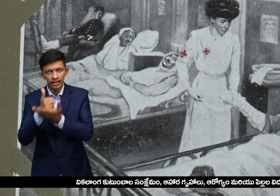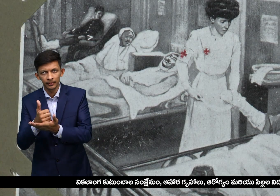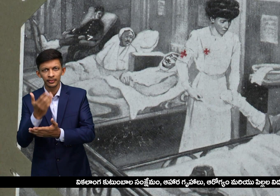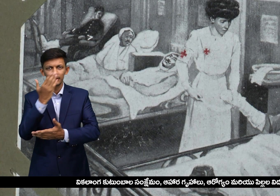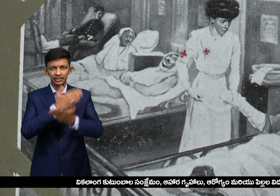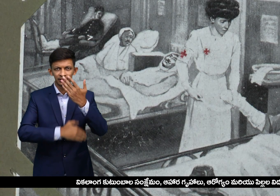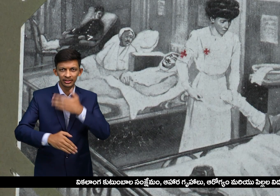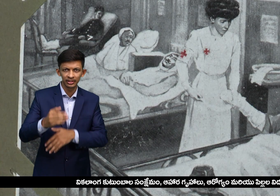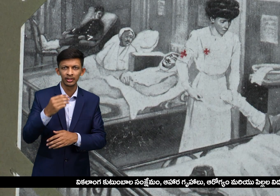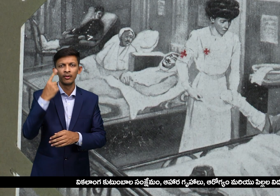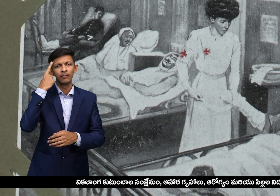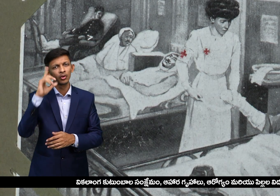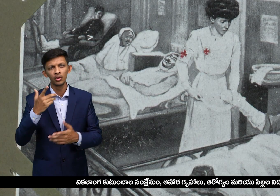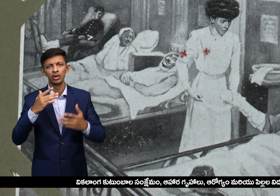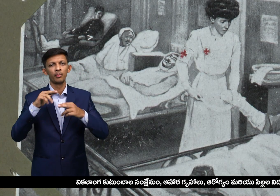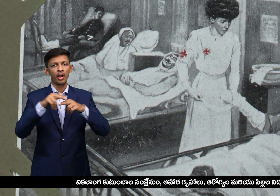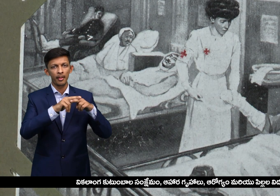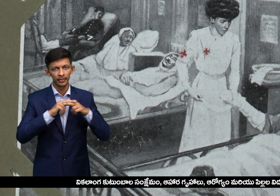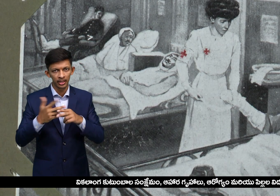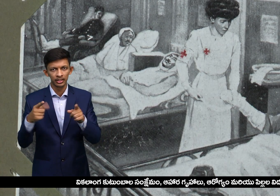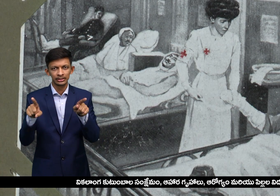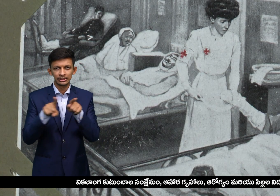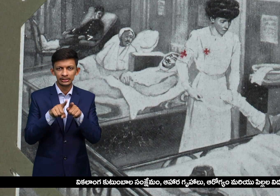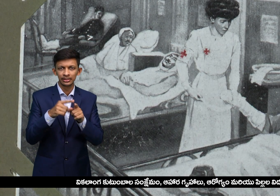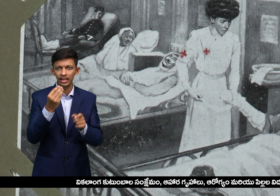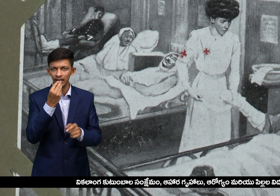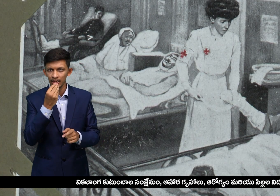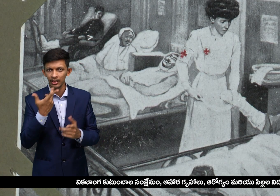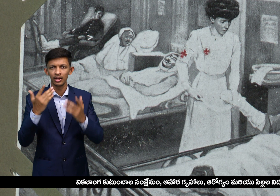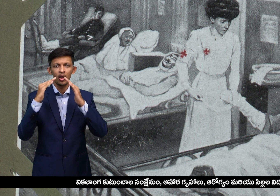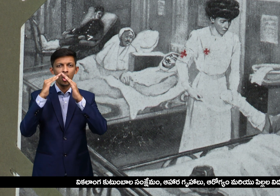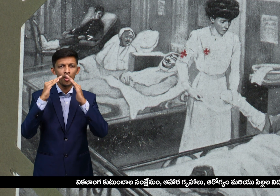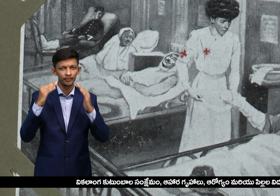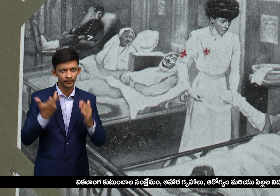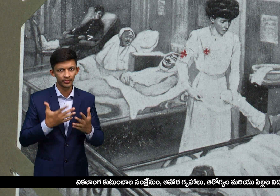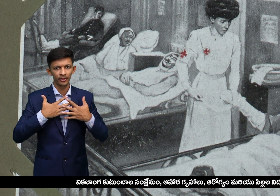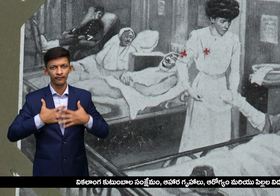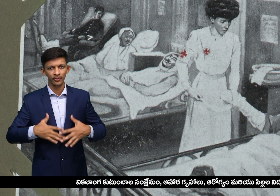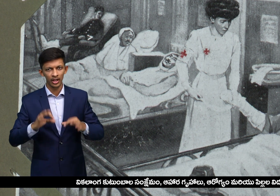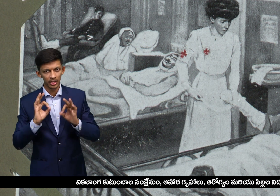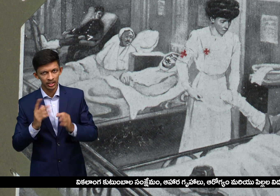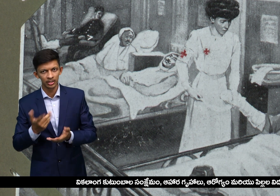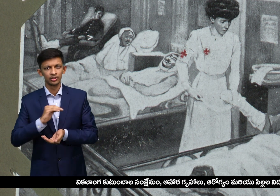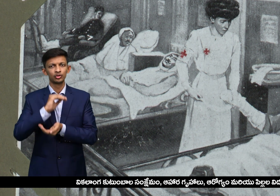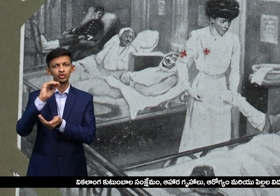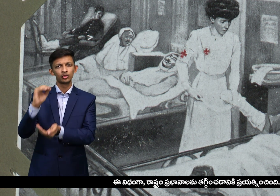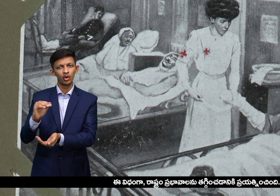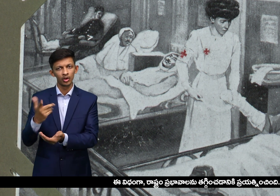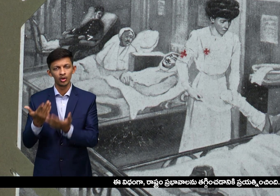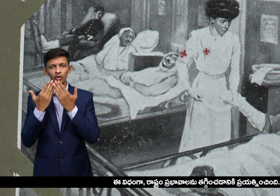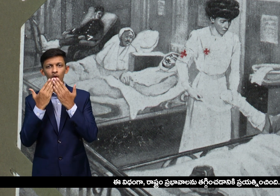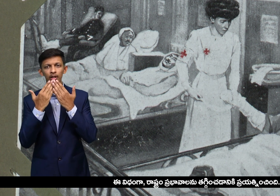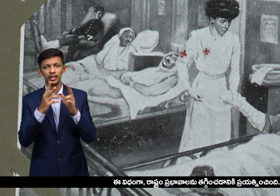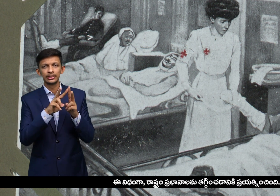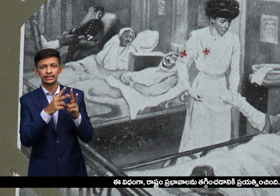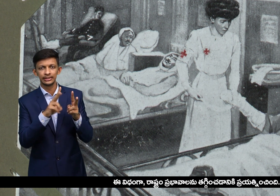3. వికలాంగ కుటుంబాల సంక్షేమం, ఆహార గృహాలు, ఆరోగ్యం మరియు పిల్లల విద్య మొదలైనవి. ఈ